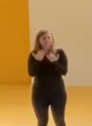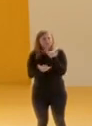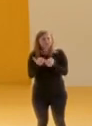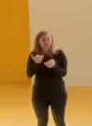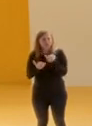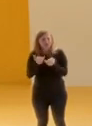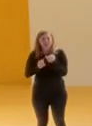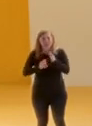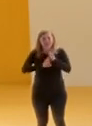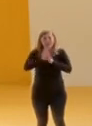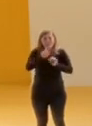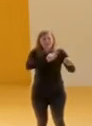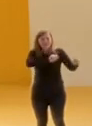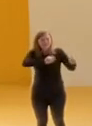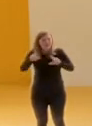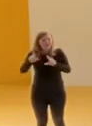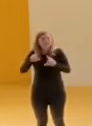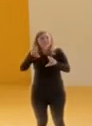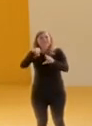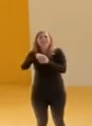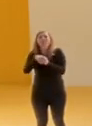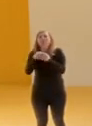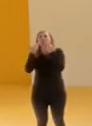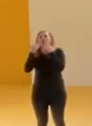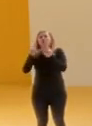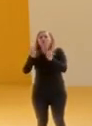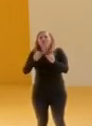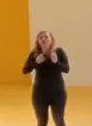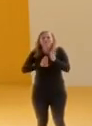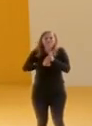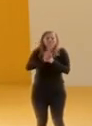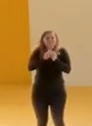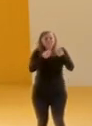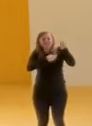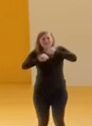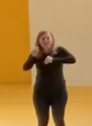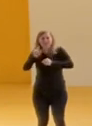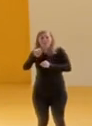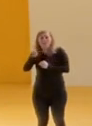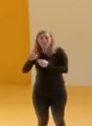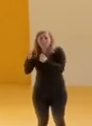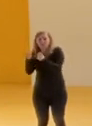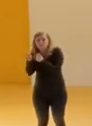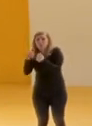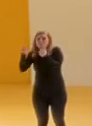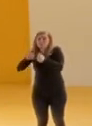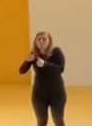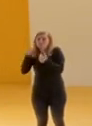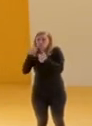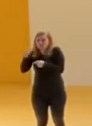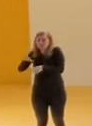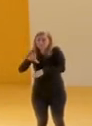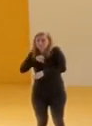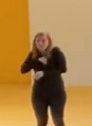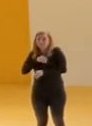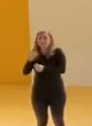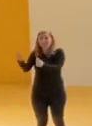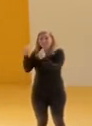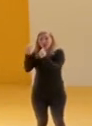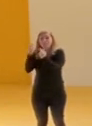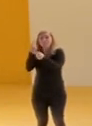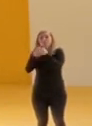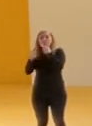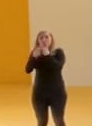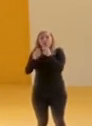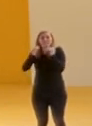hiperinflacja jest spowodowana przez hiper zwiększanie w podaży pieniądza to może czegoś nas to może nauczyć o inflacji trochę